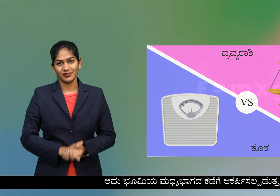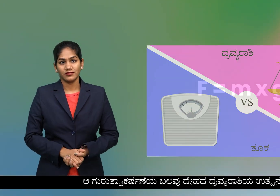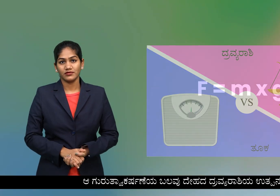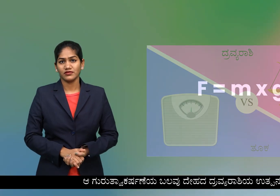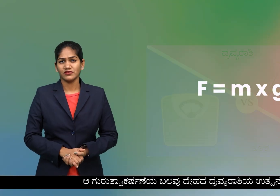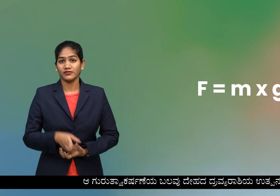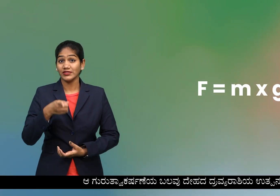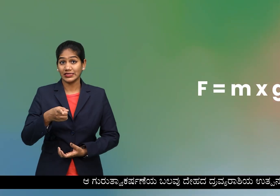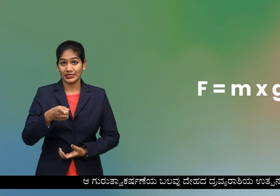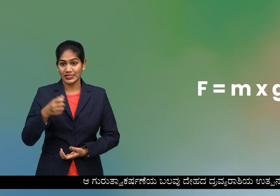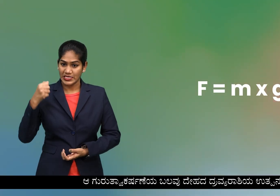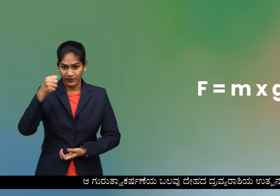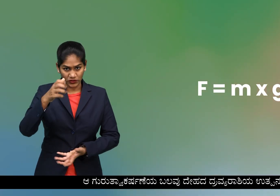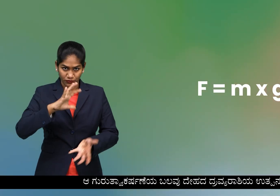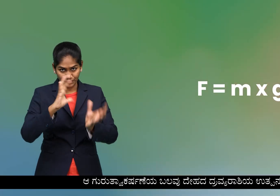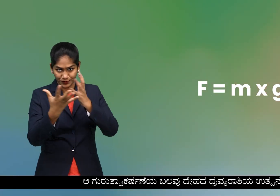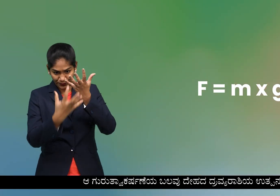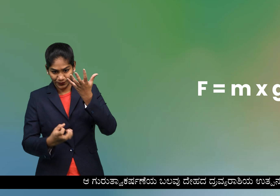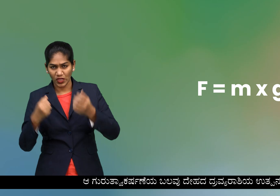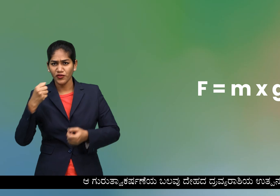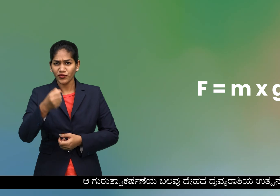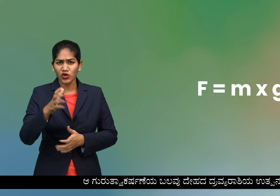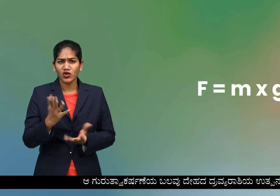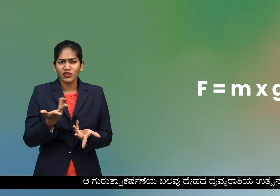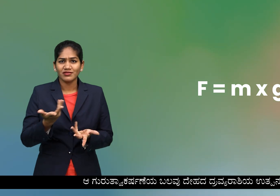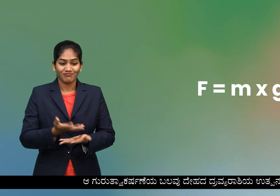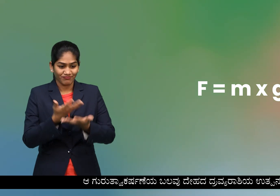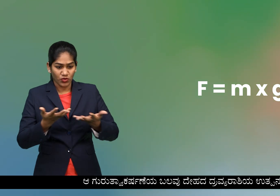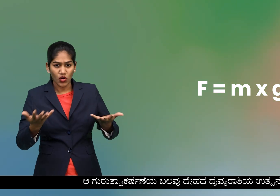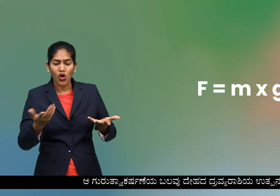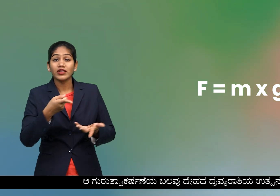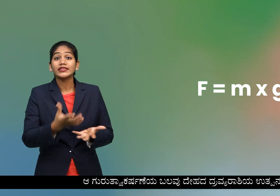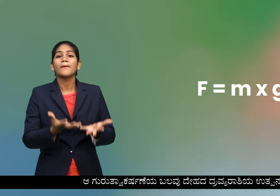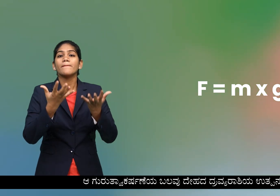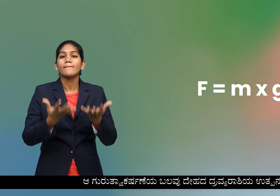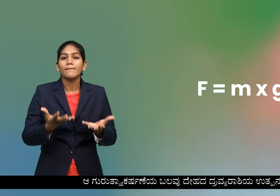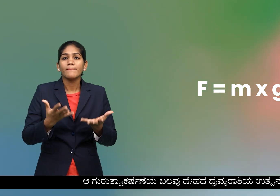ಆ ಗುರುತ್ವಾಕರ್ಷಣೆಯ ಬಲವು ದೇಹದ ದ್ರವ್ಯರಾಶಿಯು ಉತ್ಪನ್ನವಾಗಿದೆ